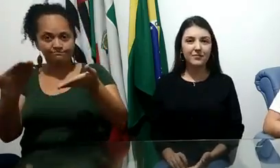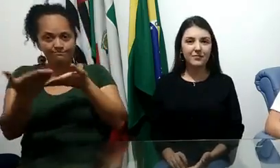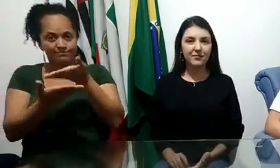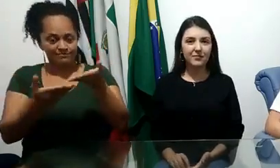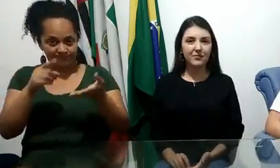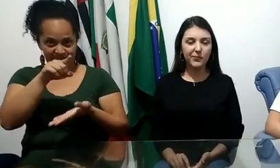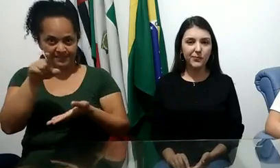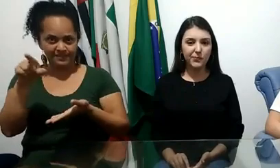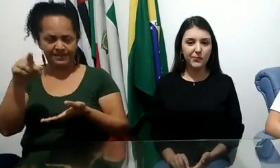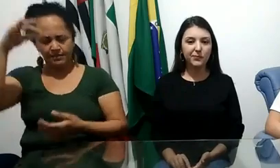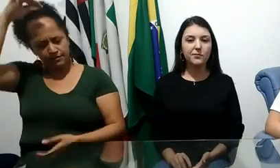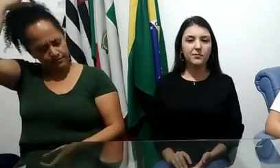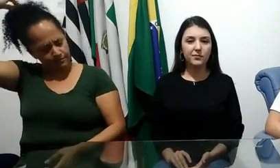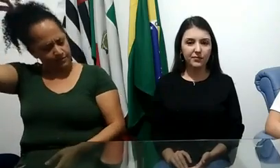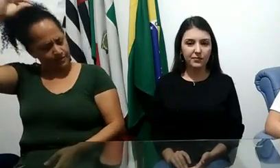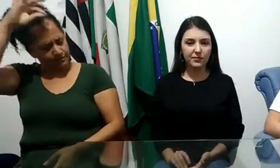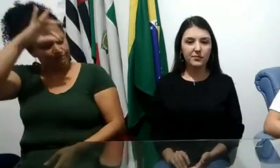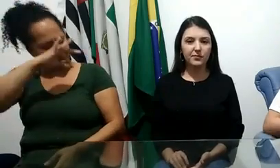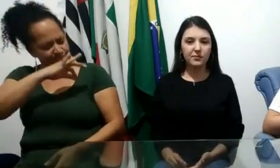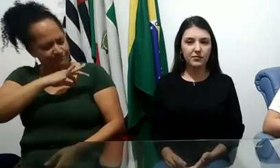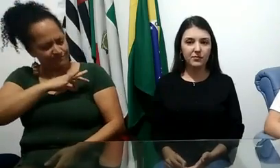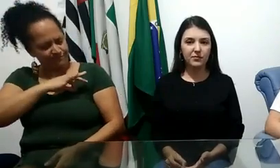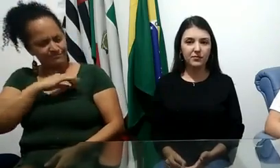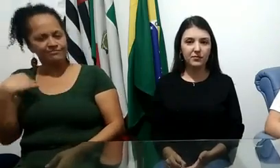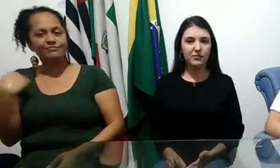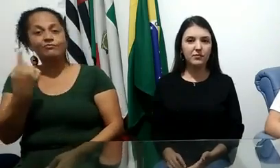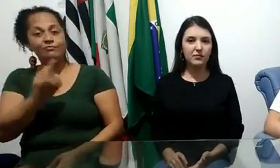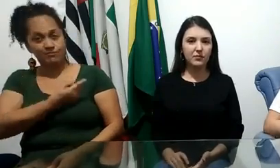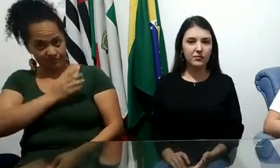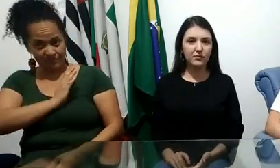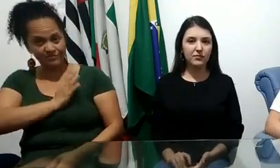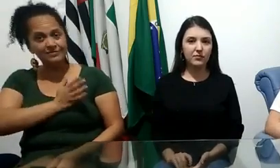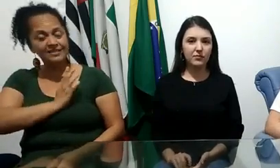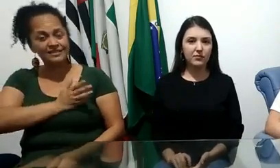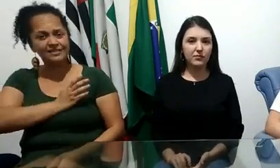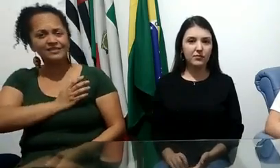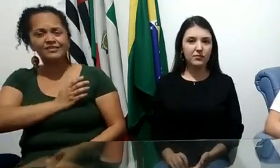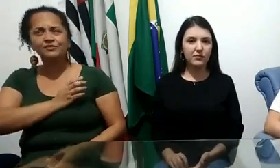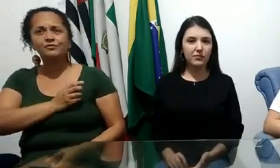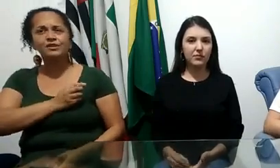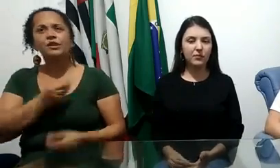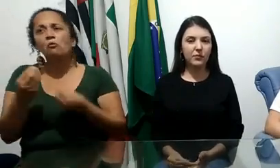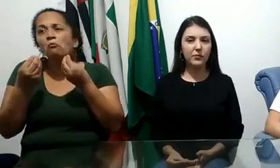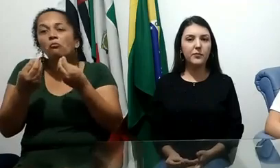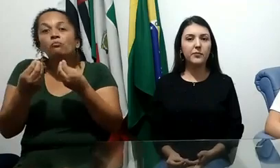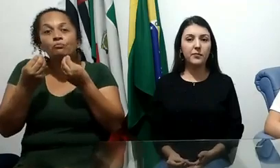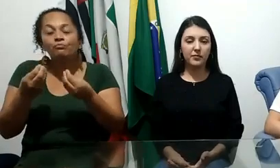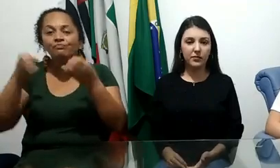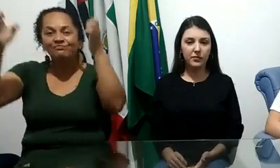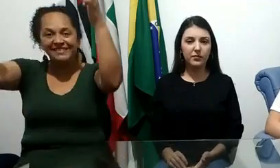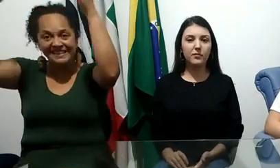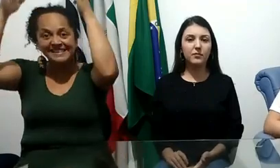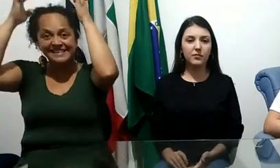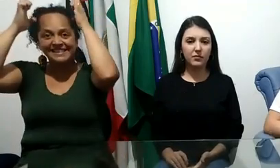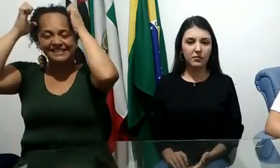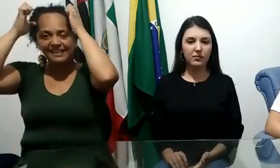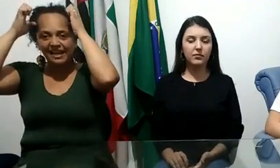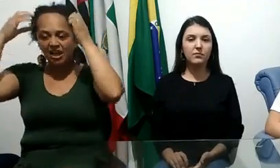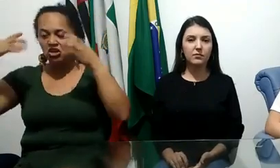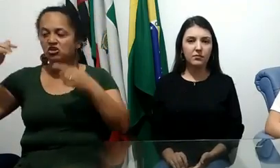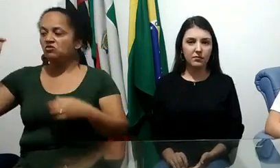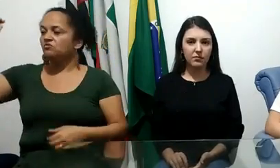que o Espírito Santo falou ao nosso coração em relação à forma como Esther teve maturidade na sua juventude,